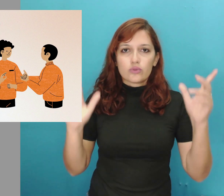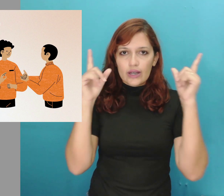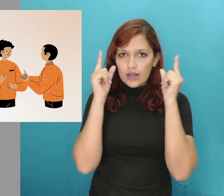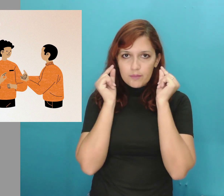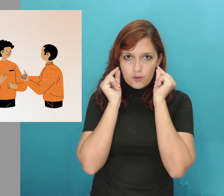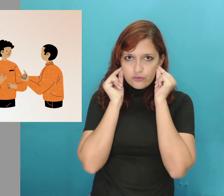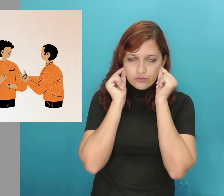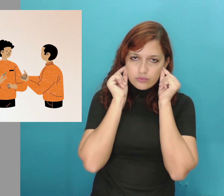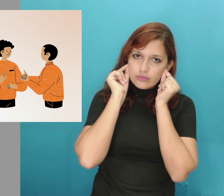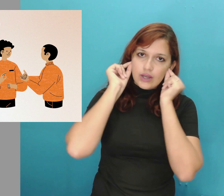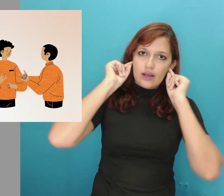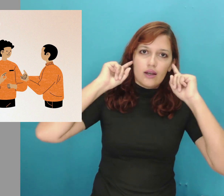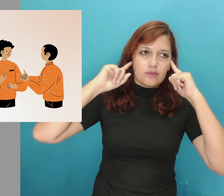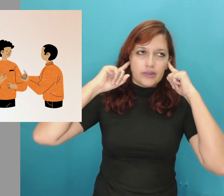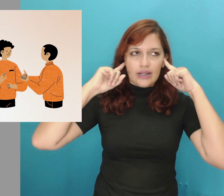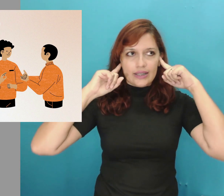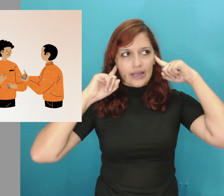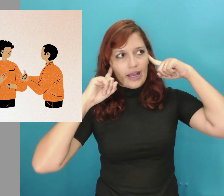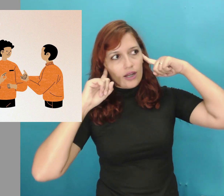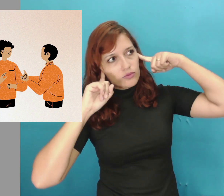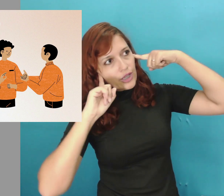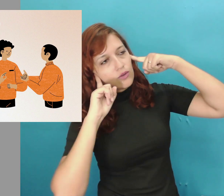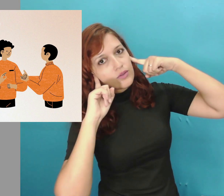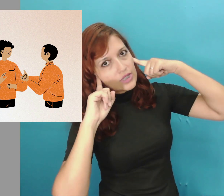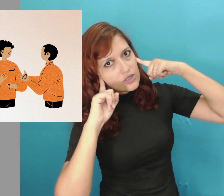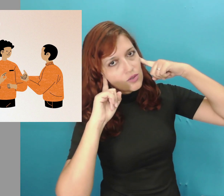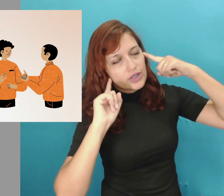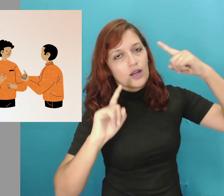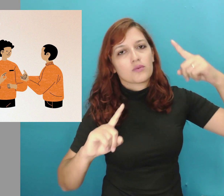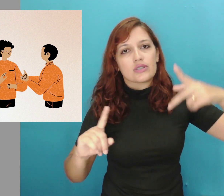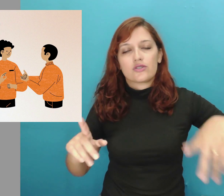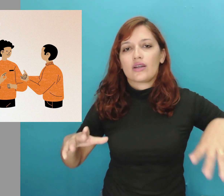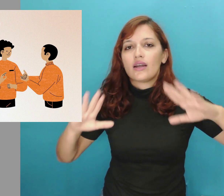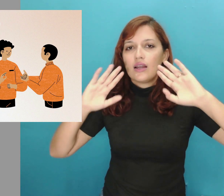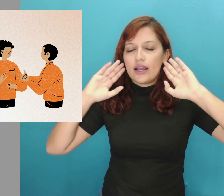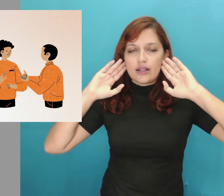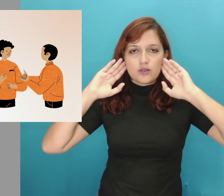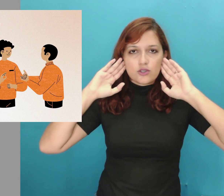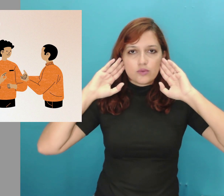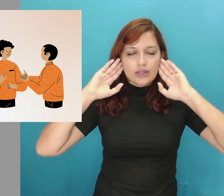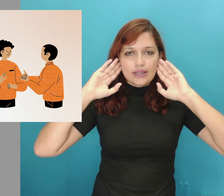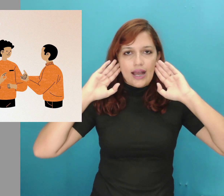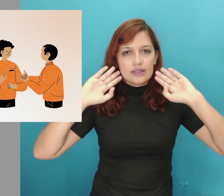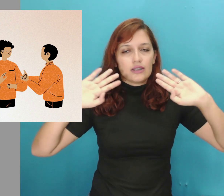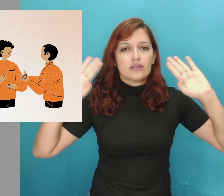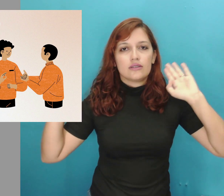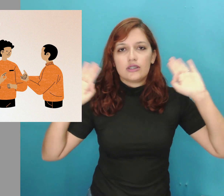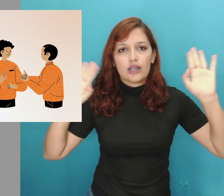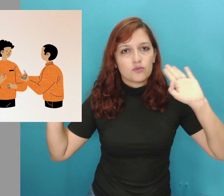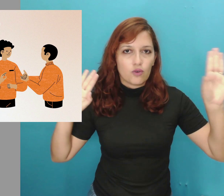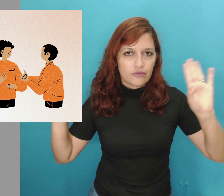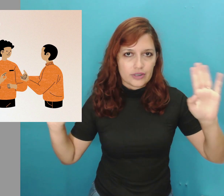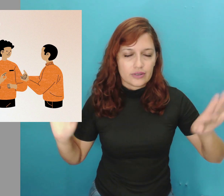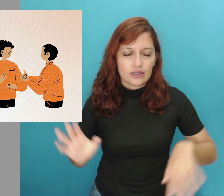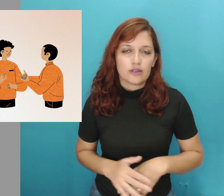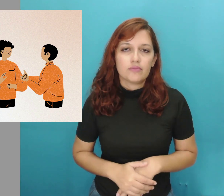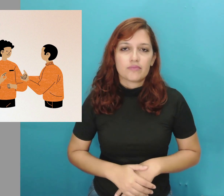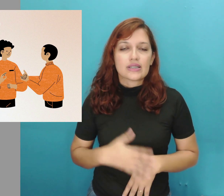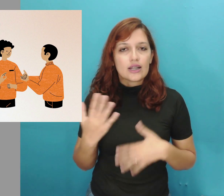surda profunda, bilateral, neurosensorial, ou seja, ela não escuta nada de nenhum ouvido, entendeu? Mas ela